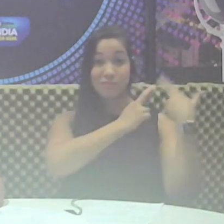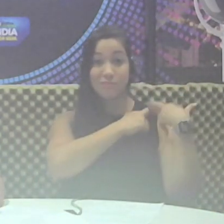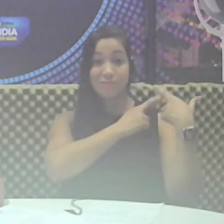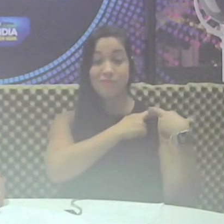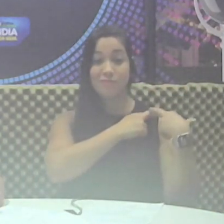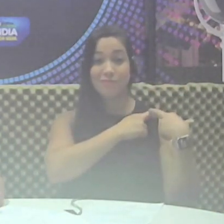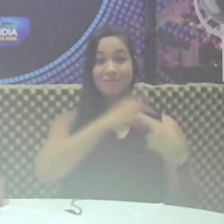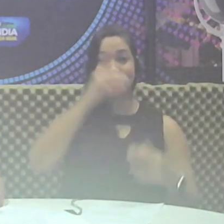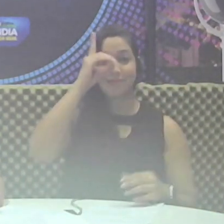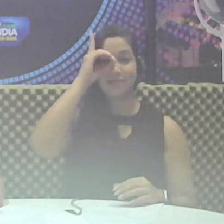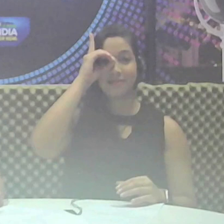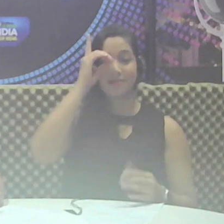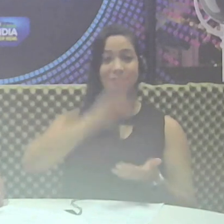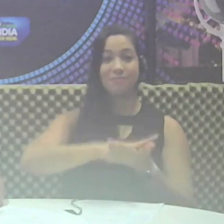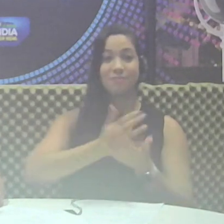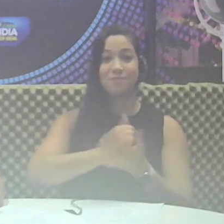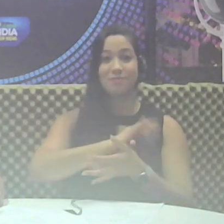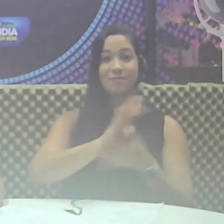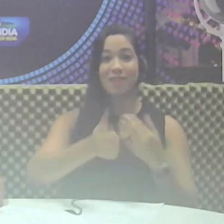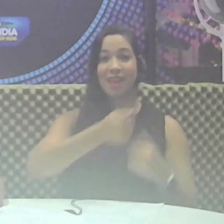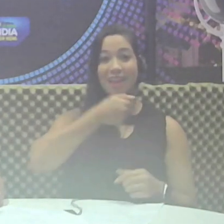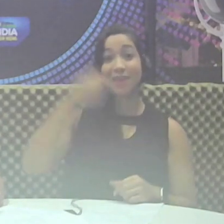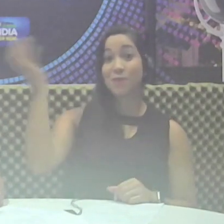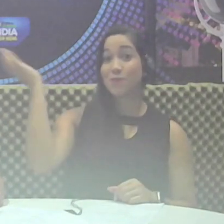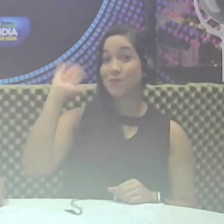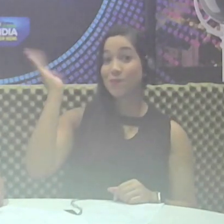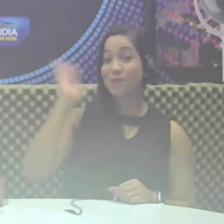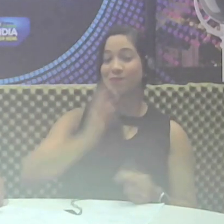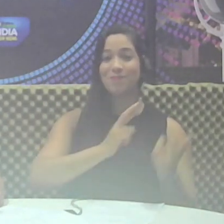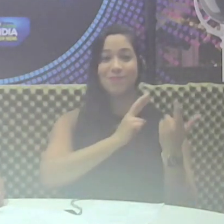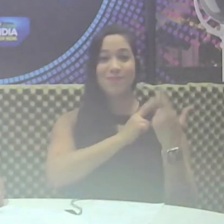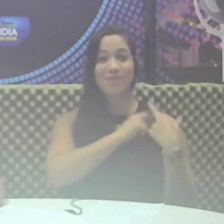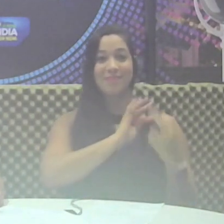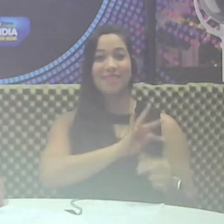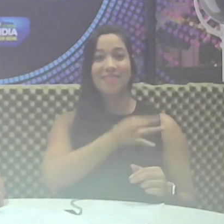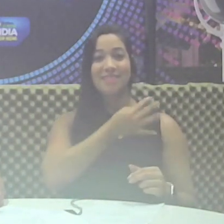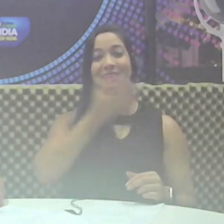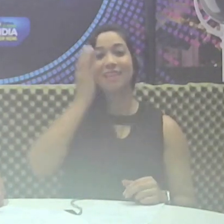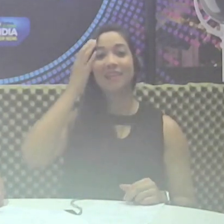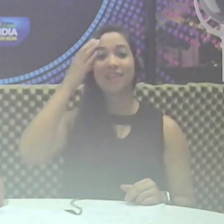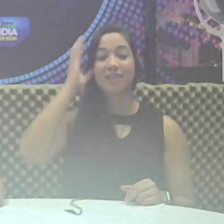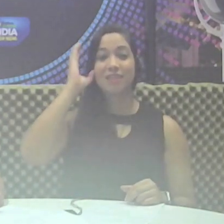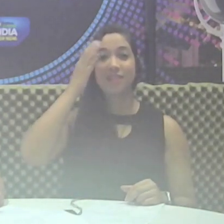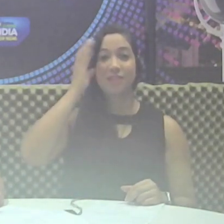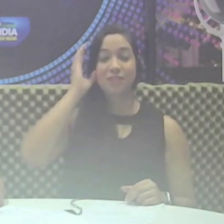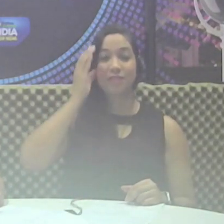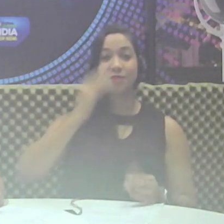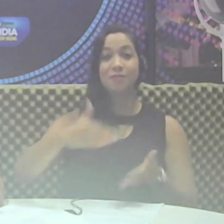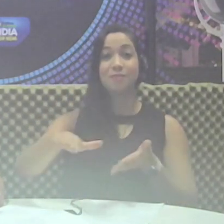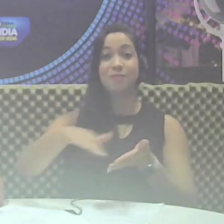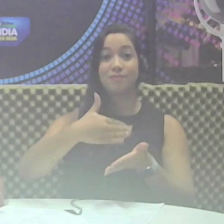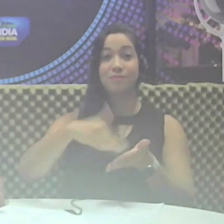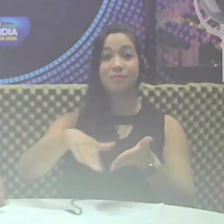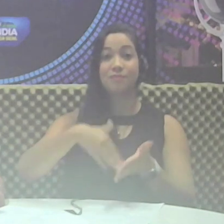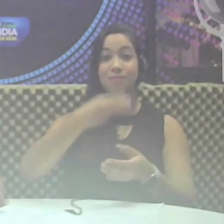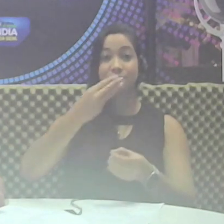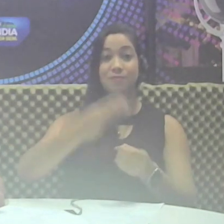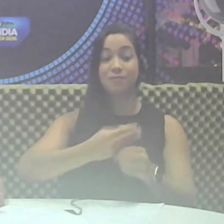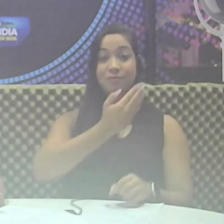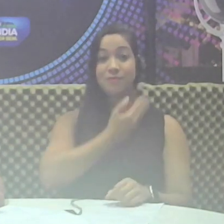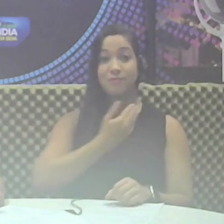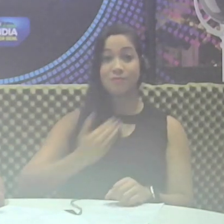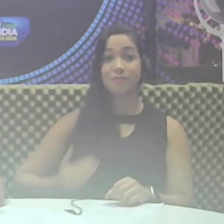Aires. Tradução em Libras, Amanda Valentim. Responsável técnico, Cristiano Silva. Secretário Municipal de